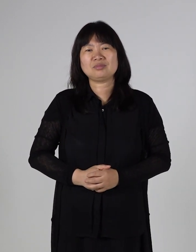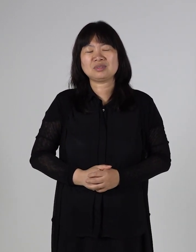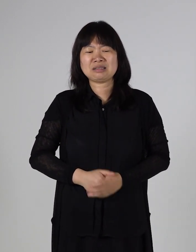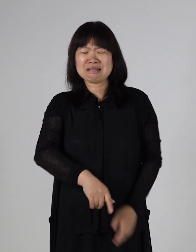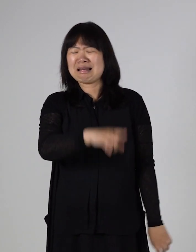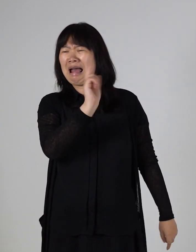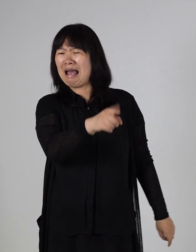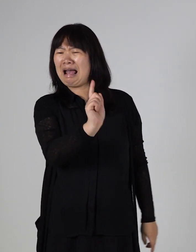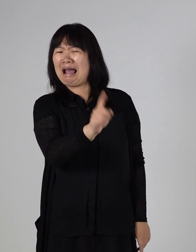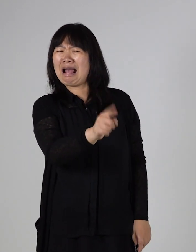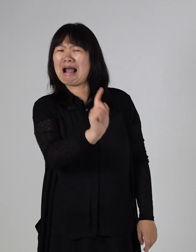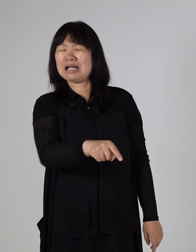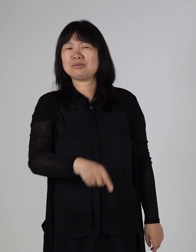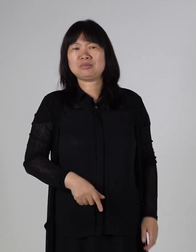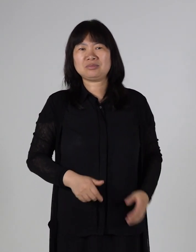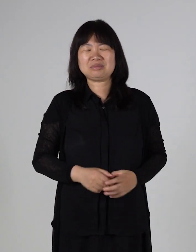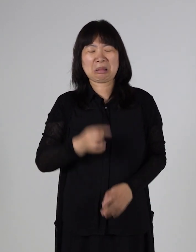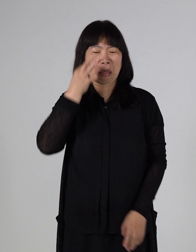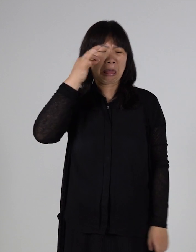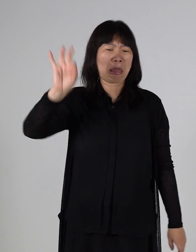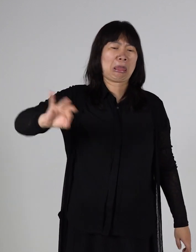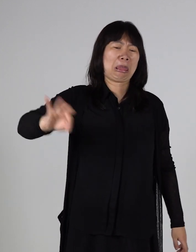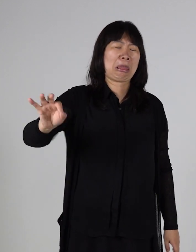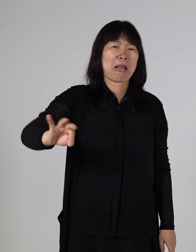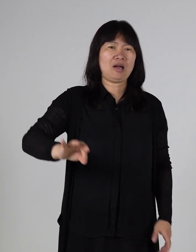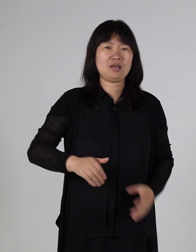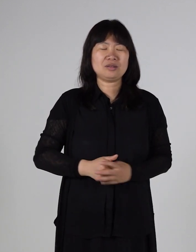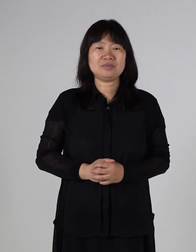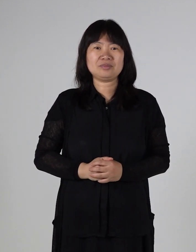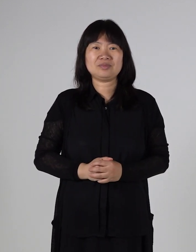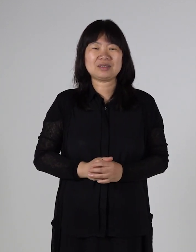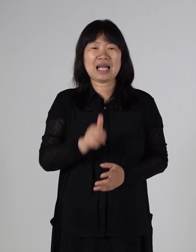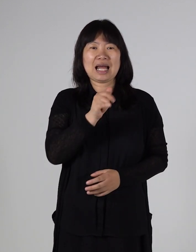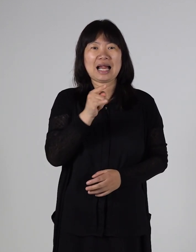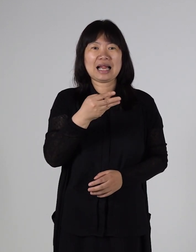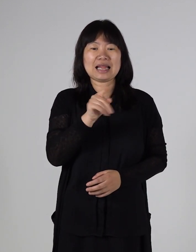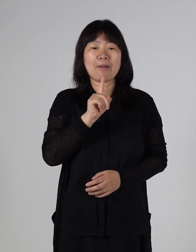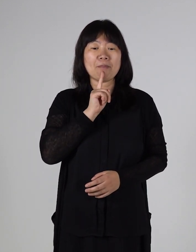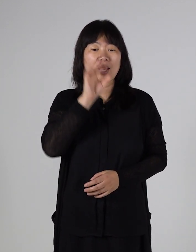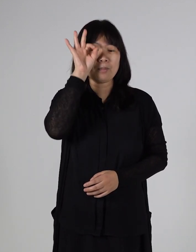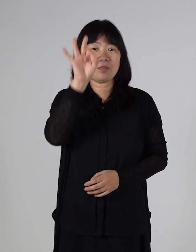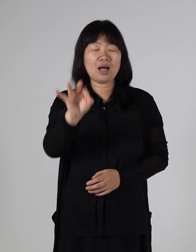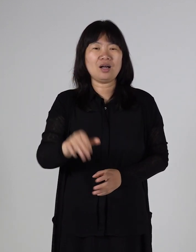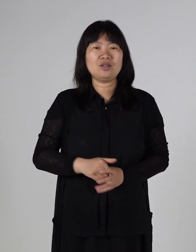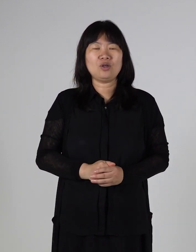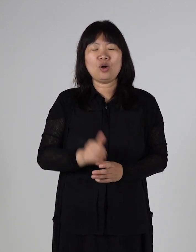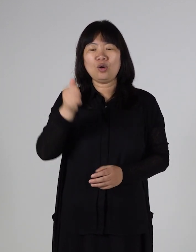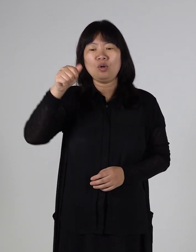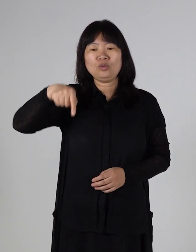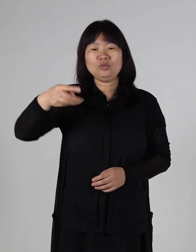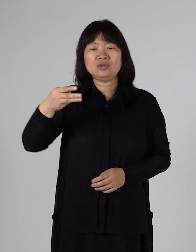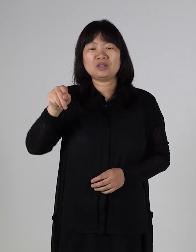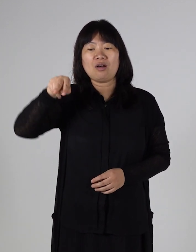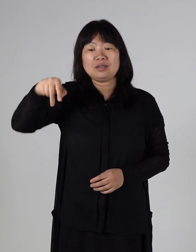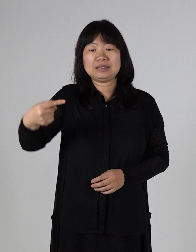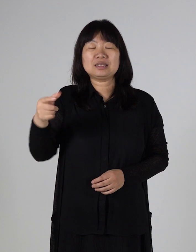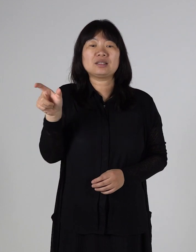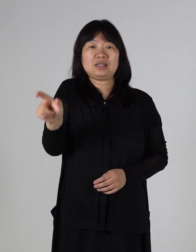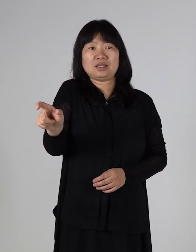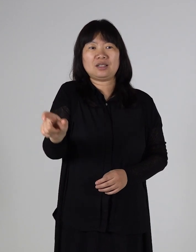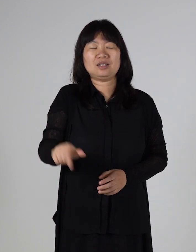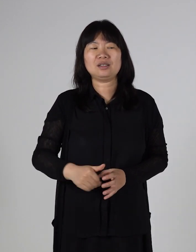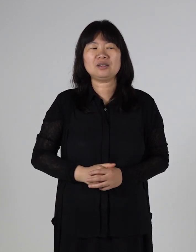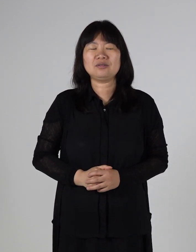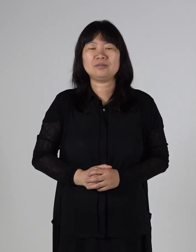저것들 그랬어요. 저것들. 근데 여기에 우리 헬라어 말도 찾아보니까 후토스라고 돼 있어요. 그건